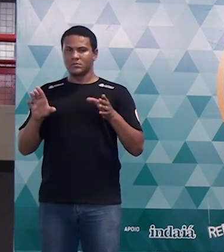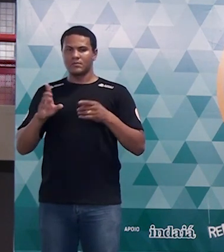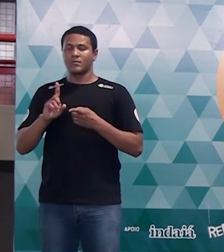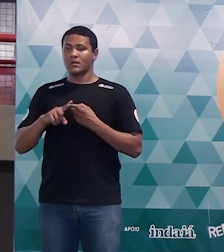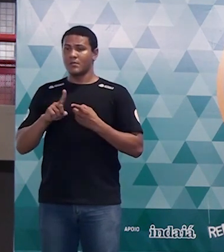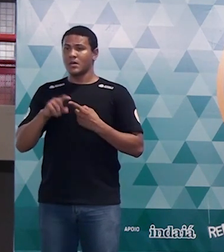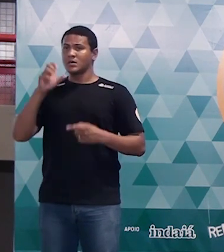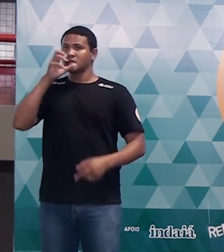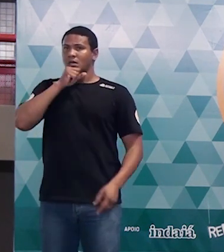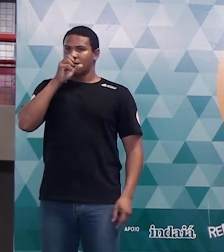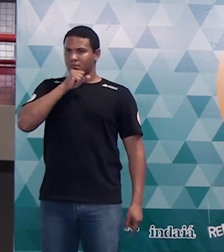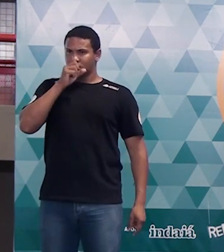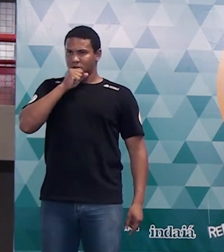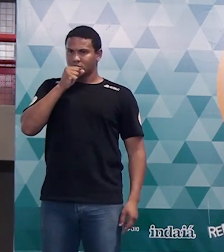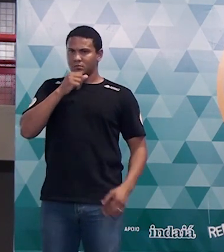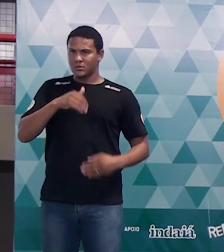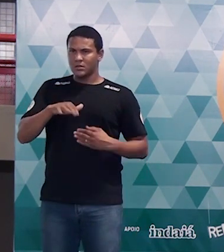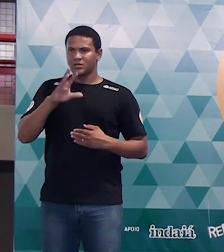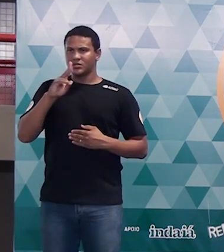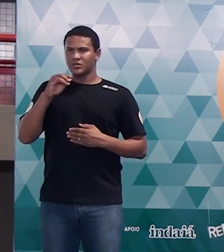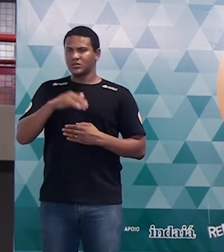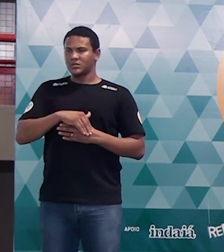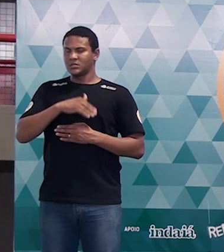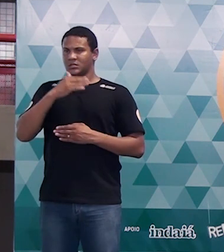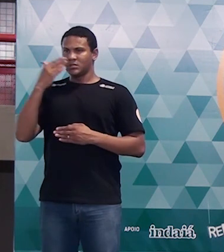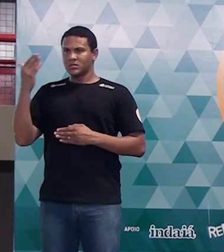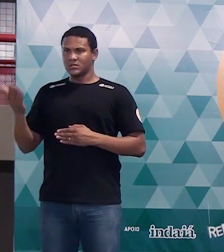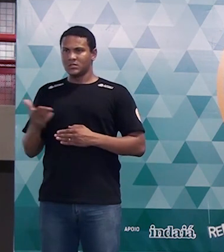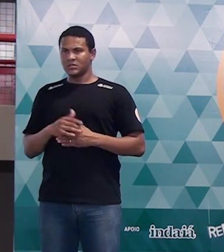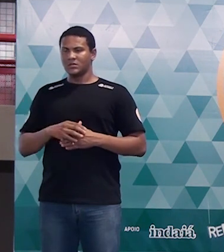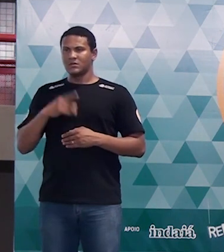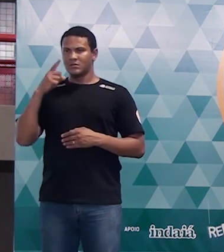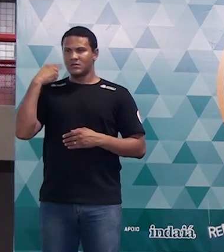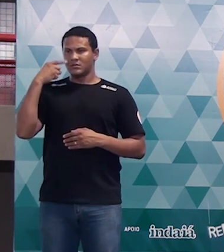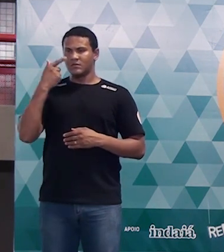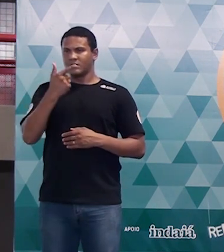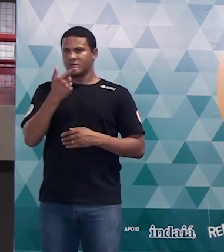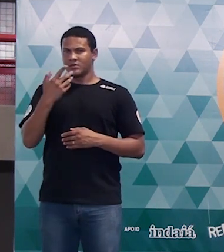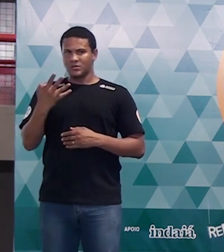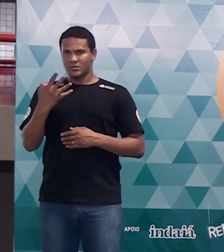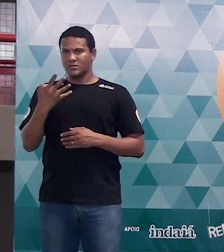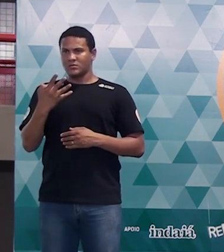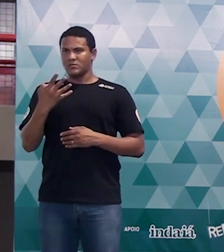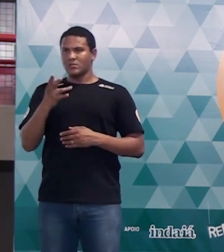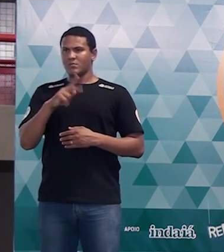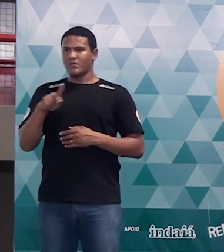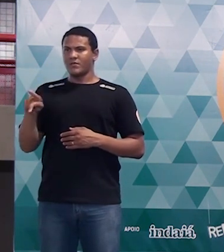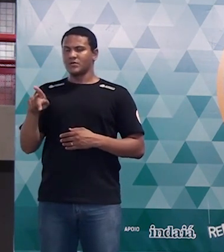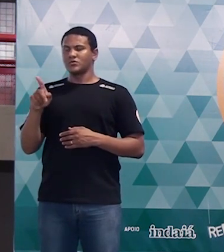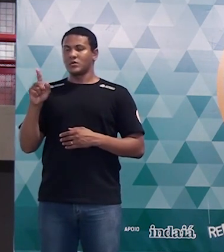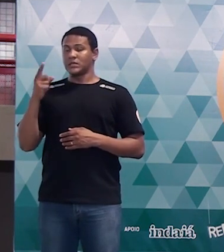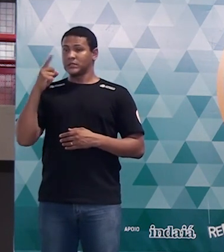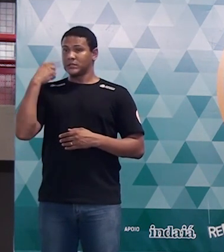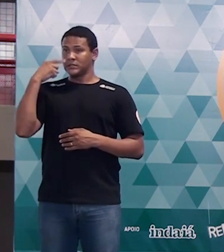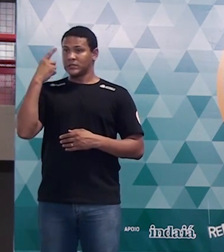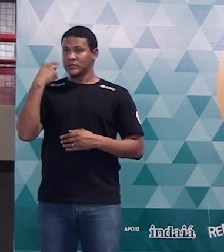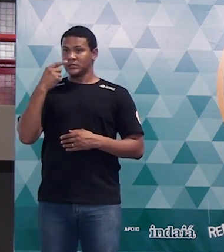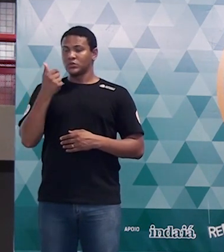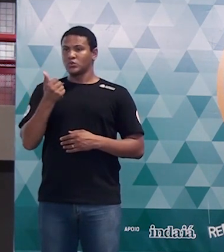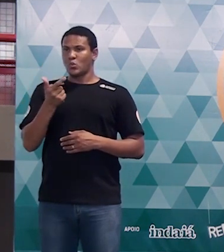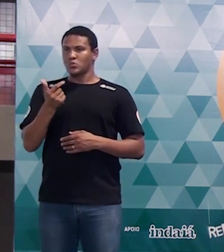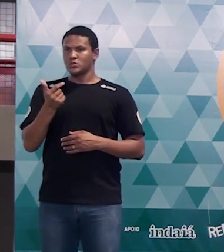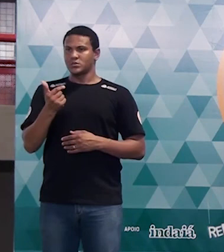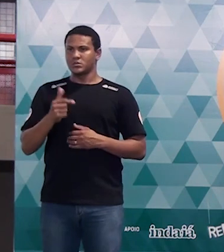transmissão de sábado, em Um Dia de Cão, 24 professores juntos, por 12 horas ao vivo, tá? Com matemática.